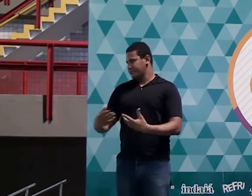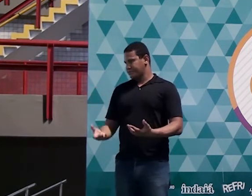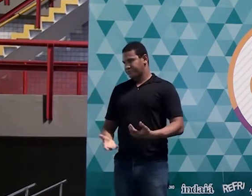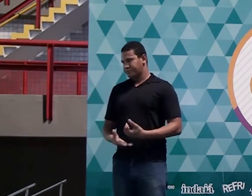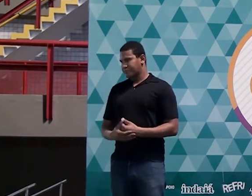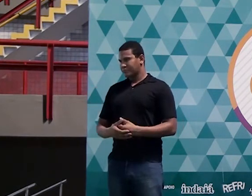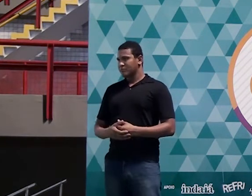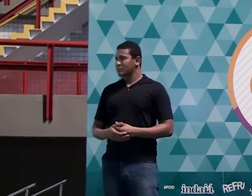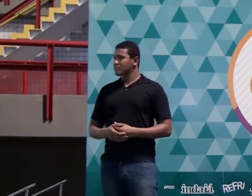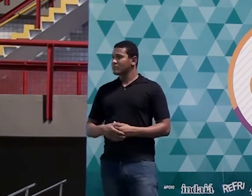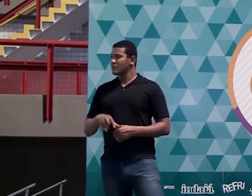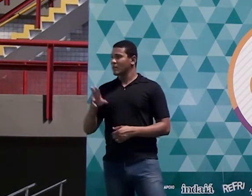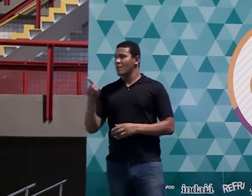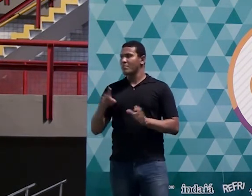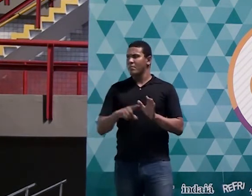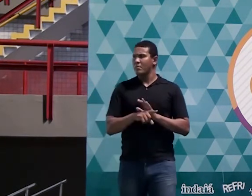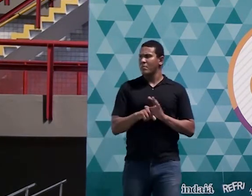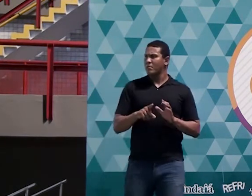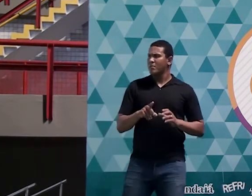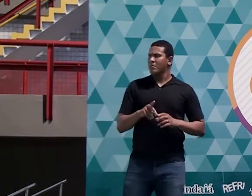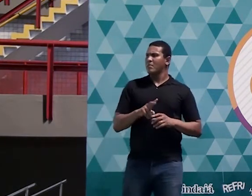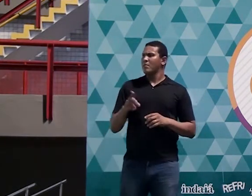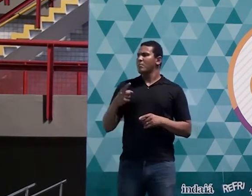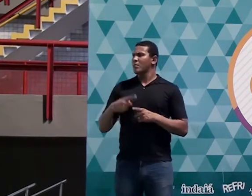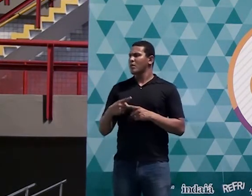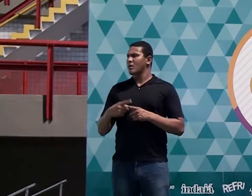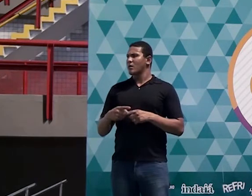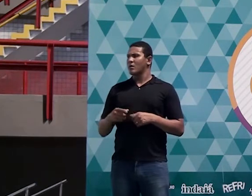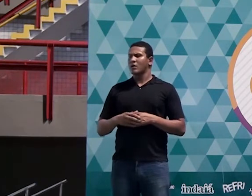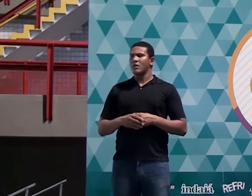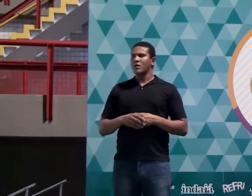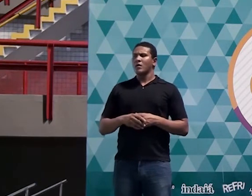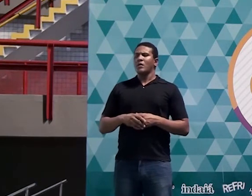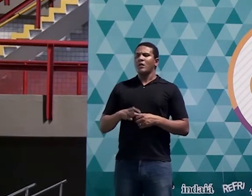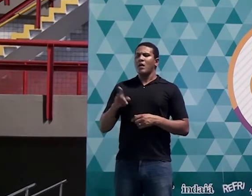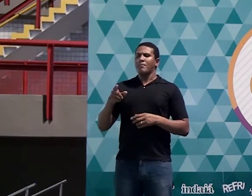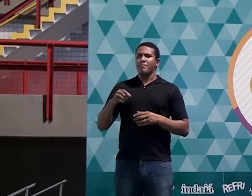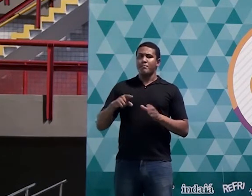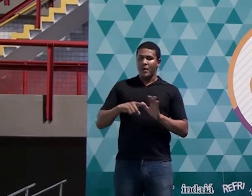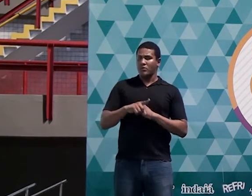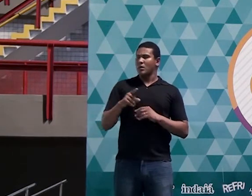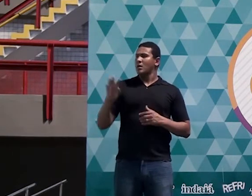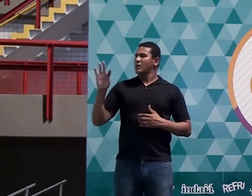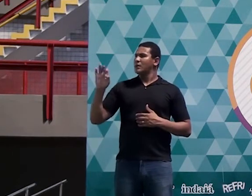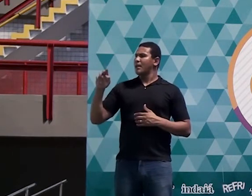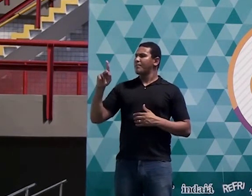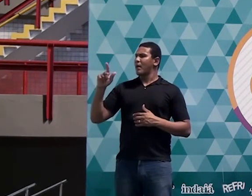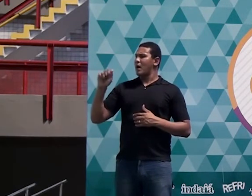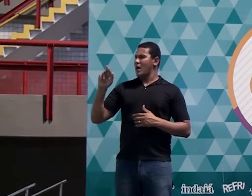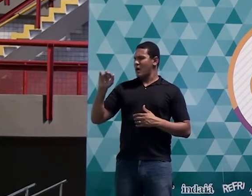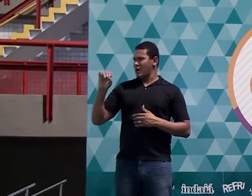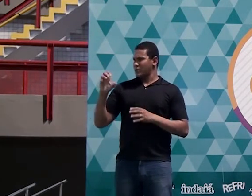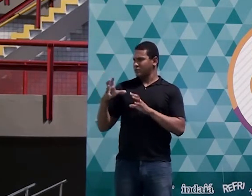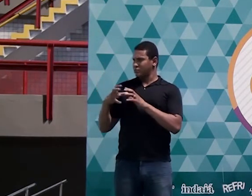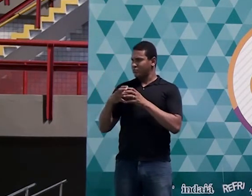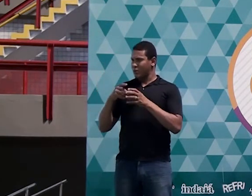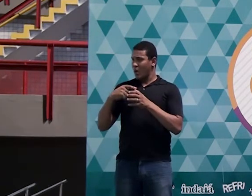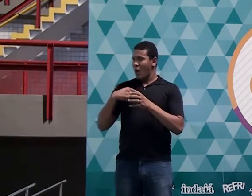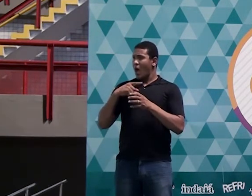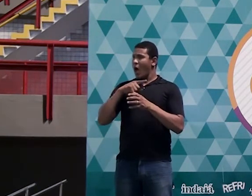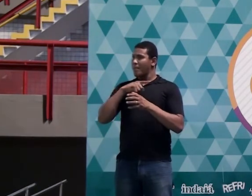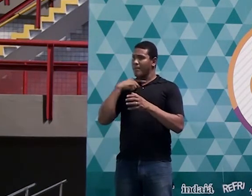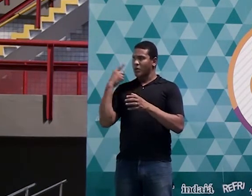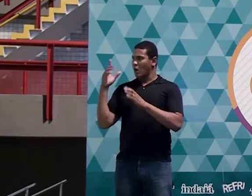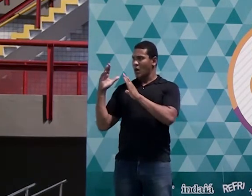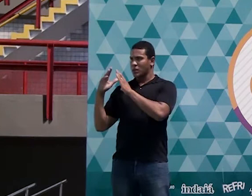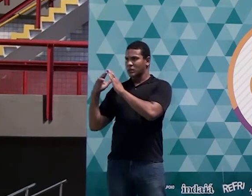Por que que os templários foram mortos por traição? Olha, de novo, a gente não sabe exatamente por que a igreja